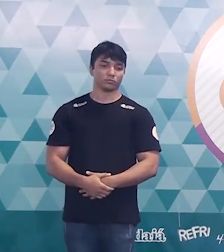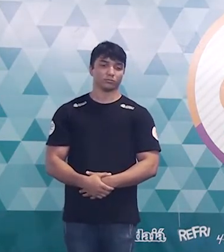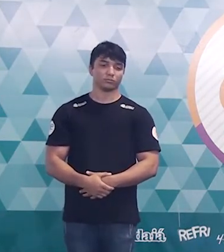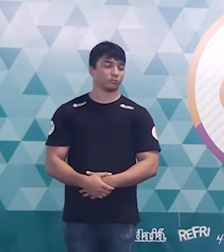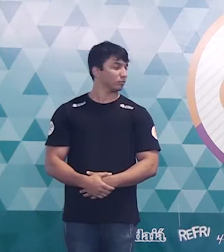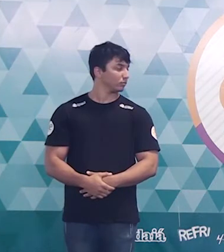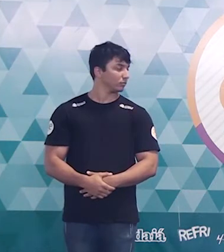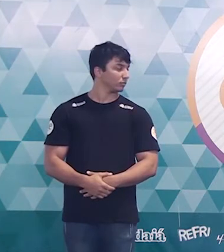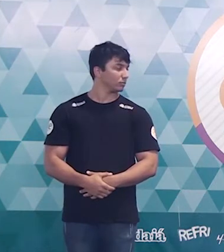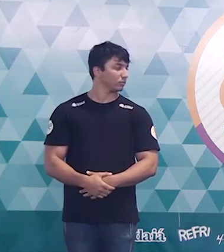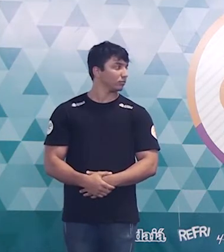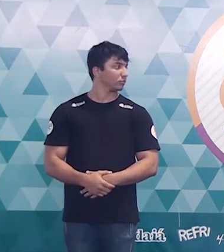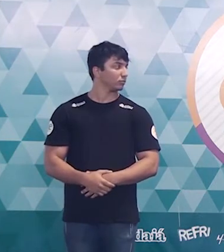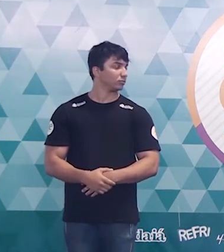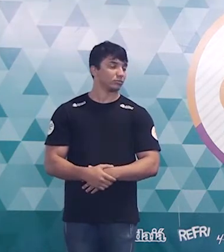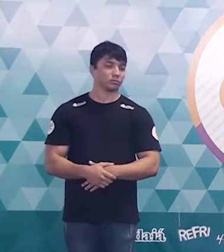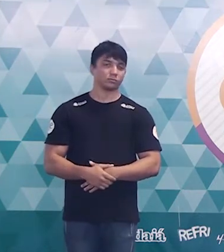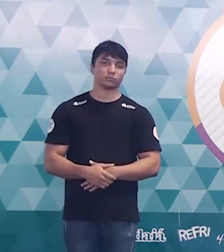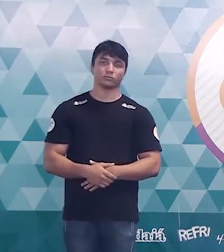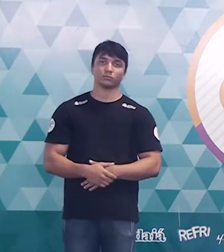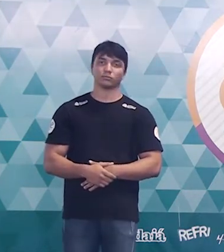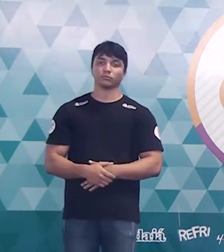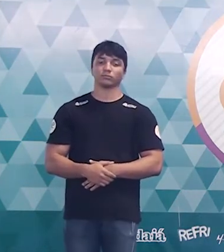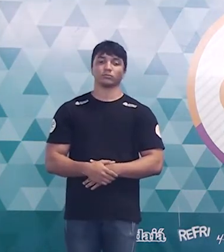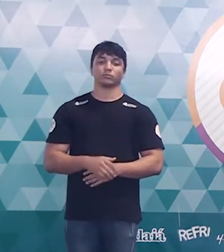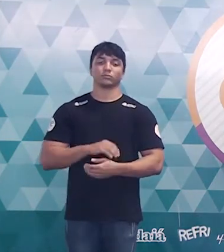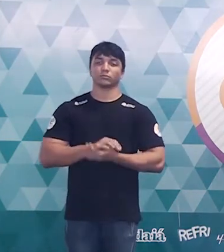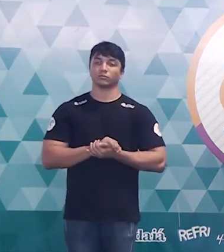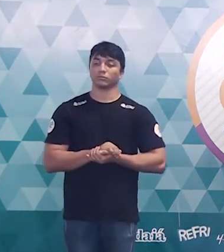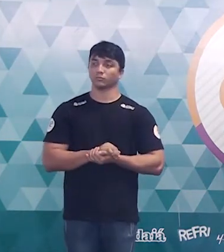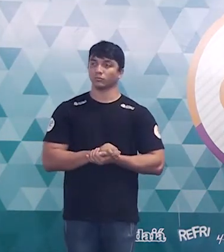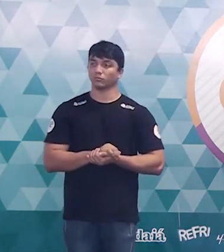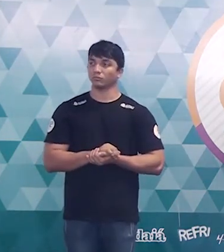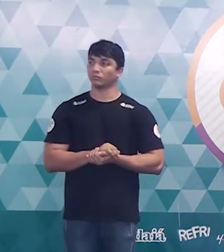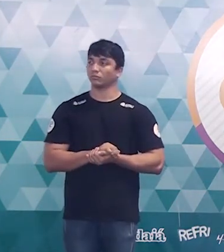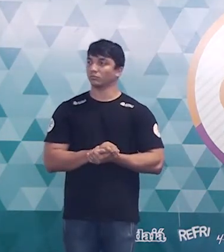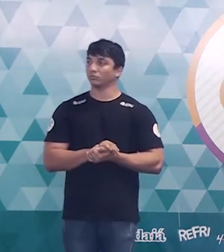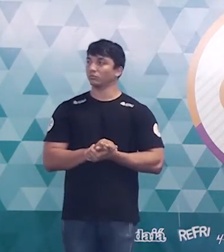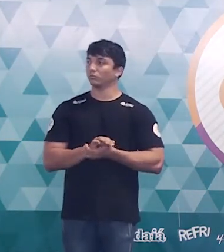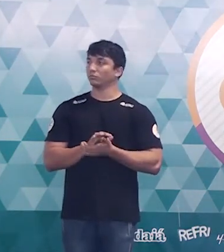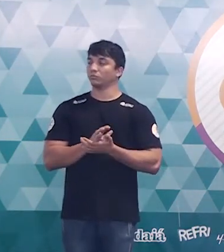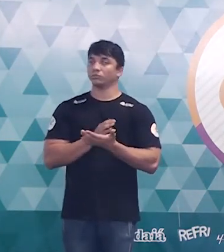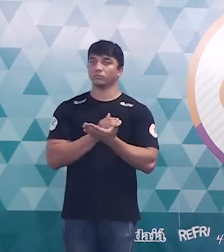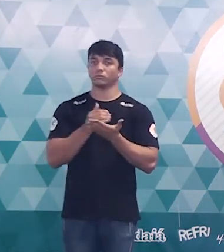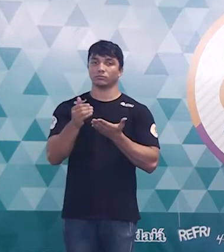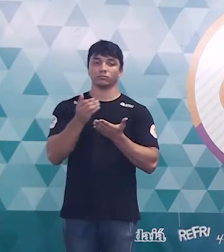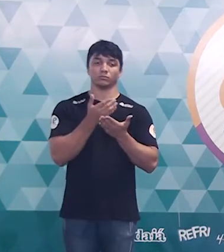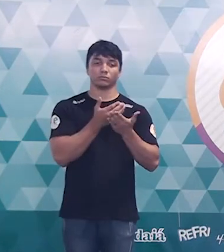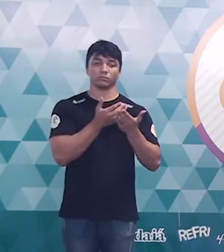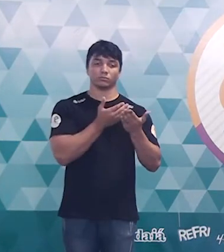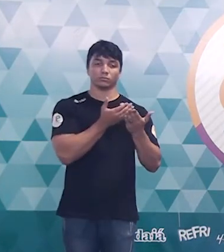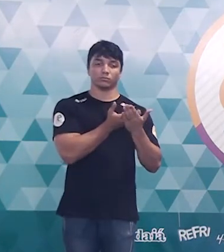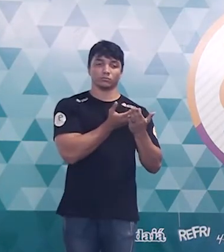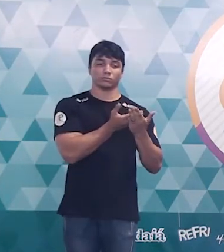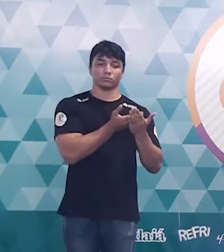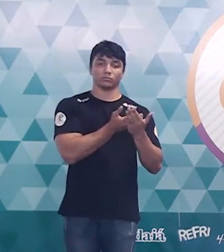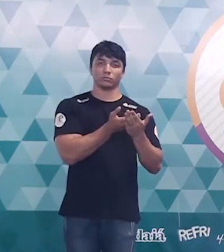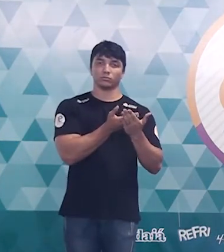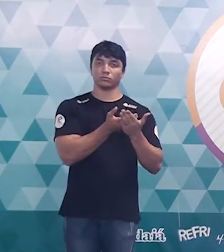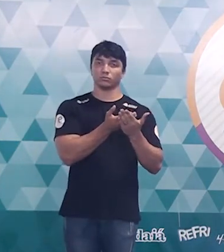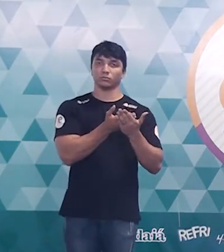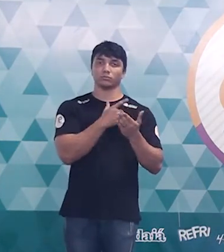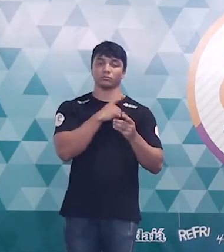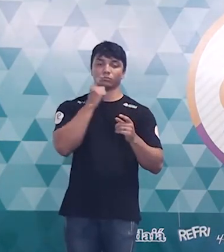Beleza. Thank you. Ok. Bom, vamos então começar a nossa aula. Para quebrar